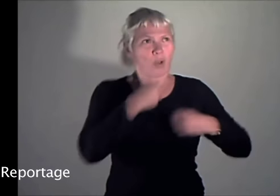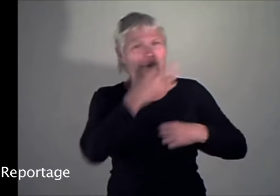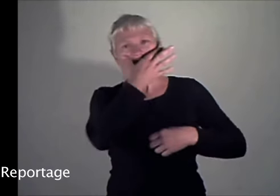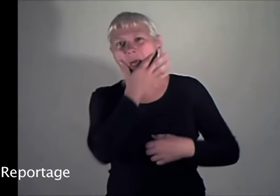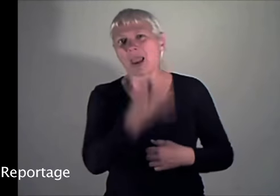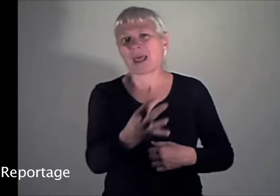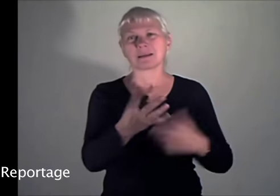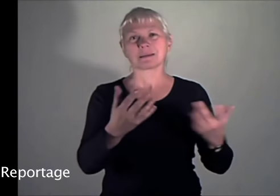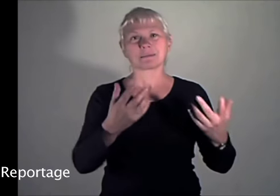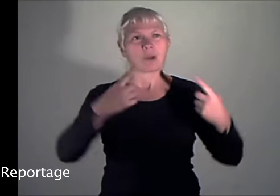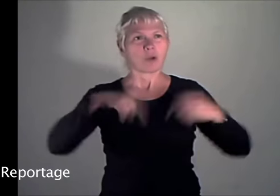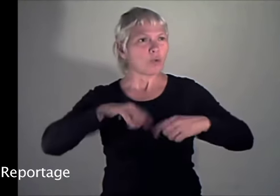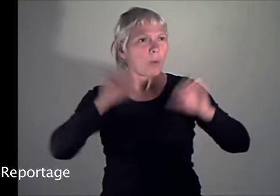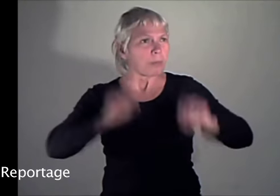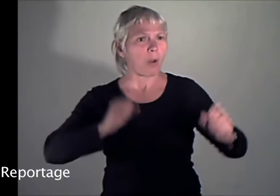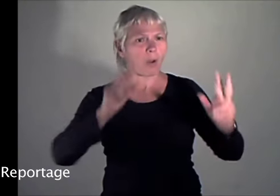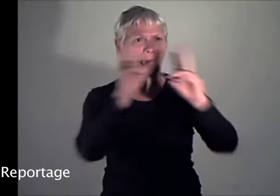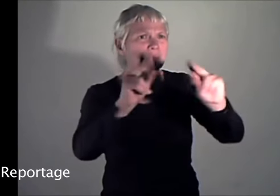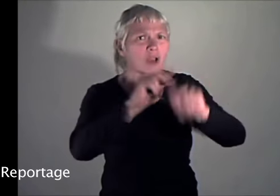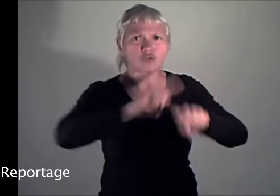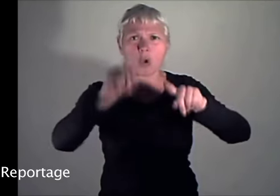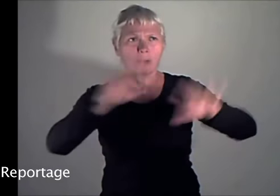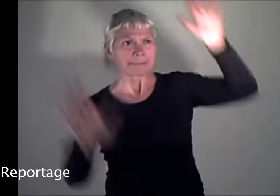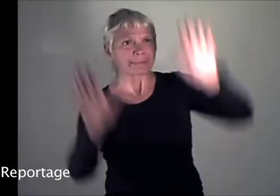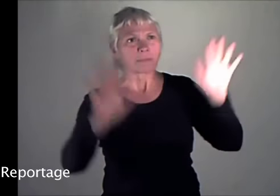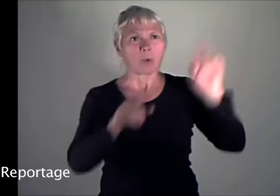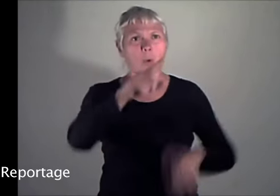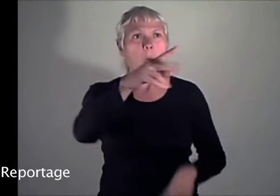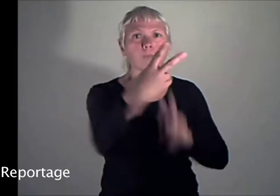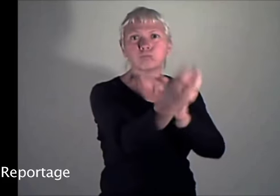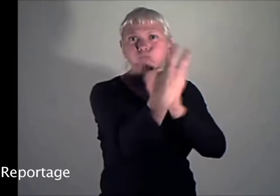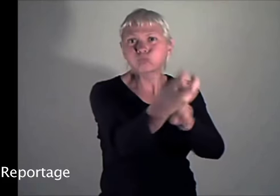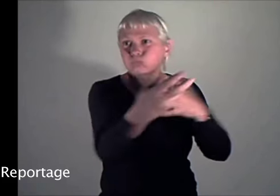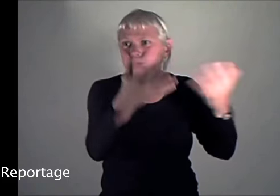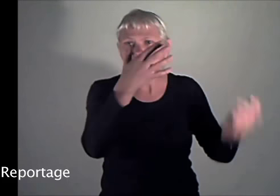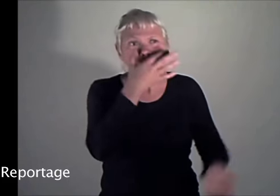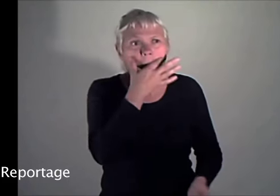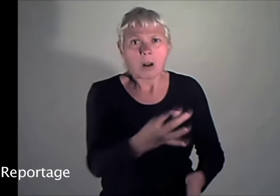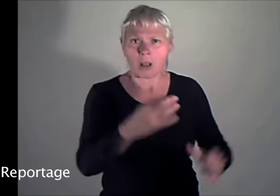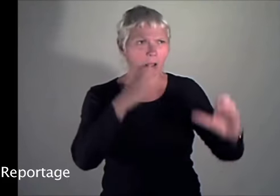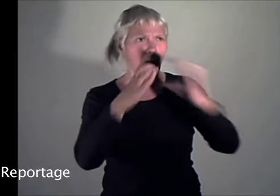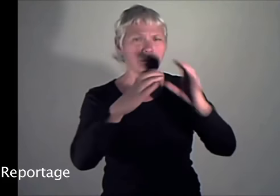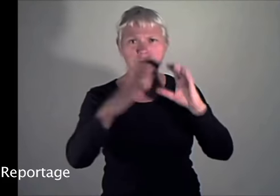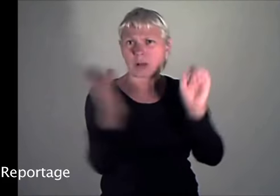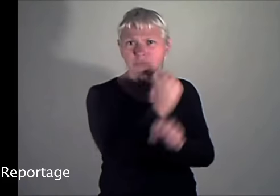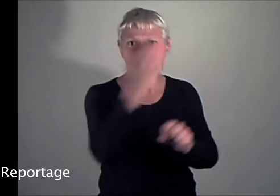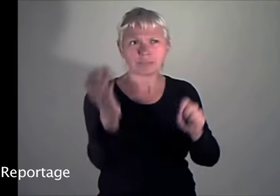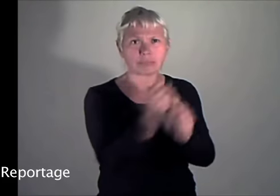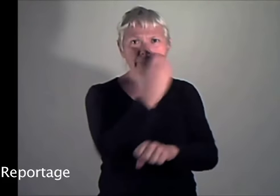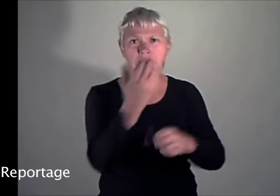à l'aise quoi, où on leur dit des trucs en mime, en langue des signes et tout ça, et on communique